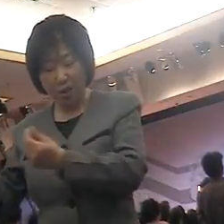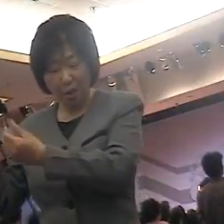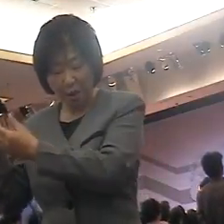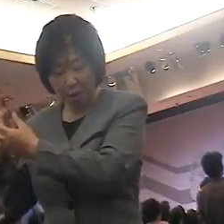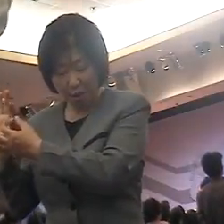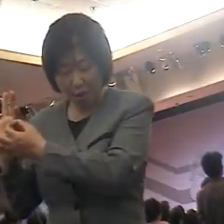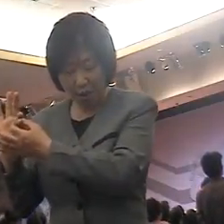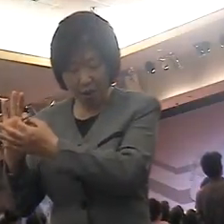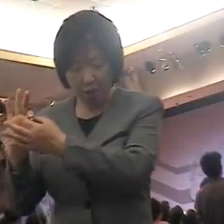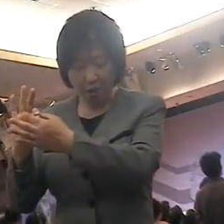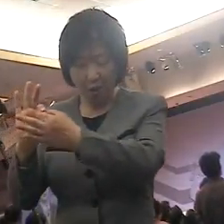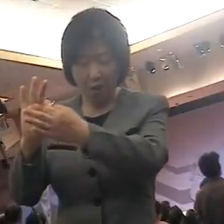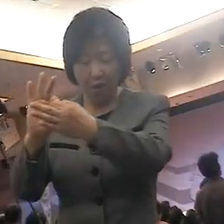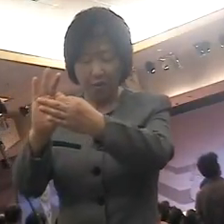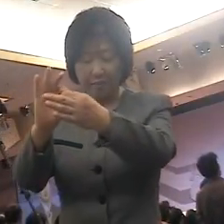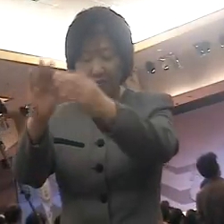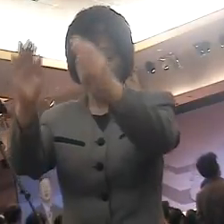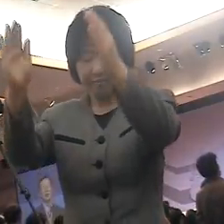떠나서